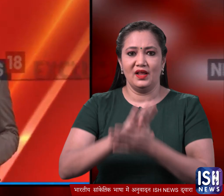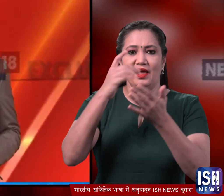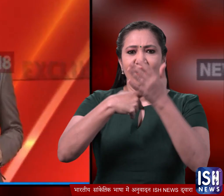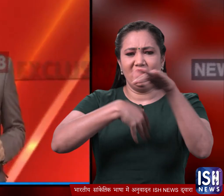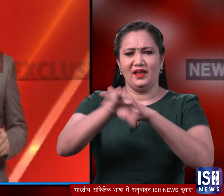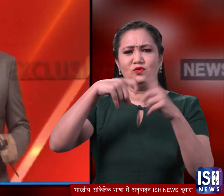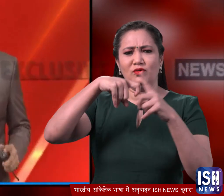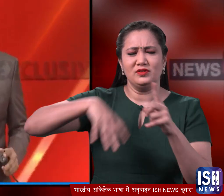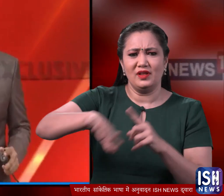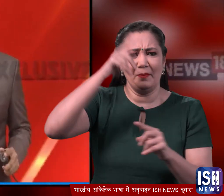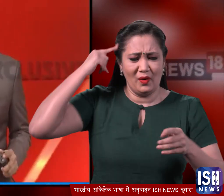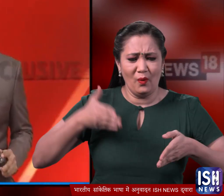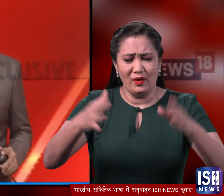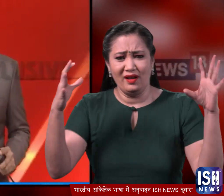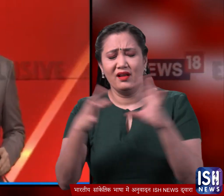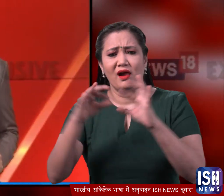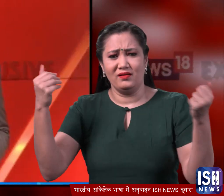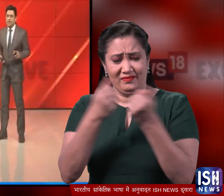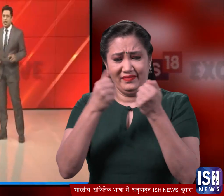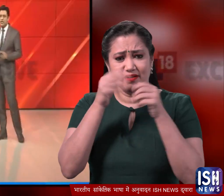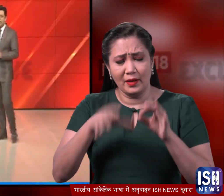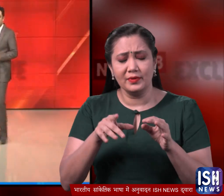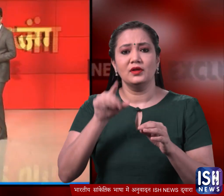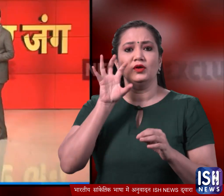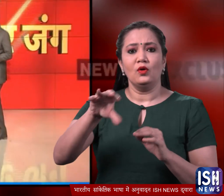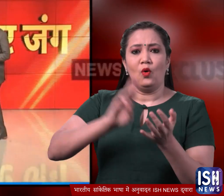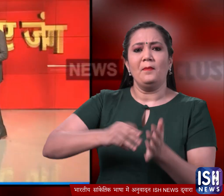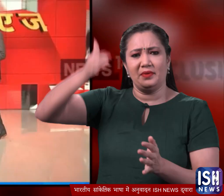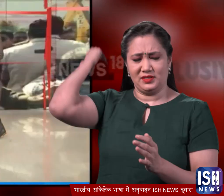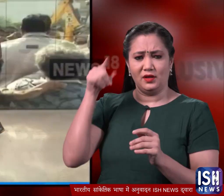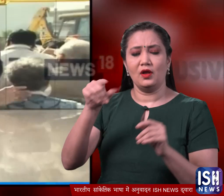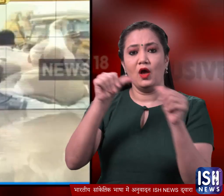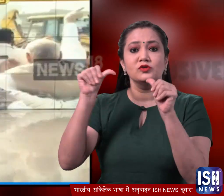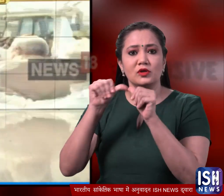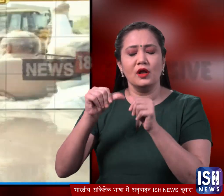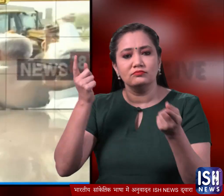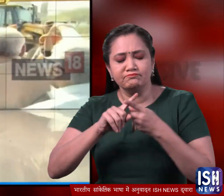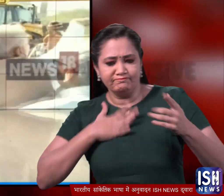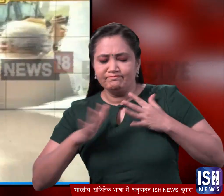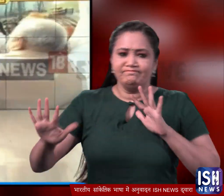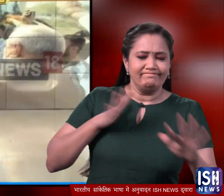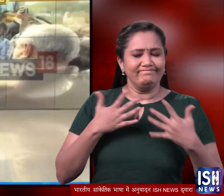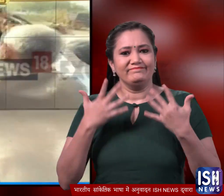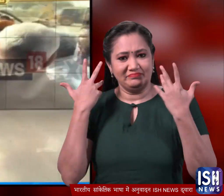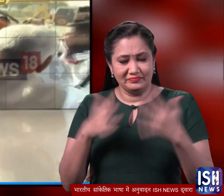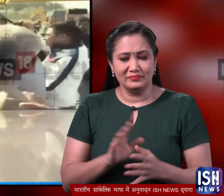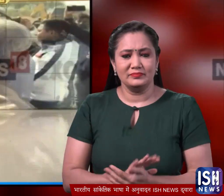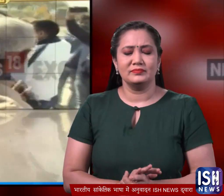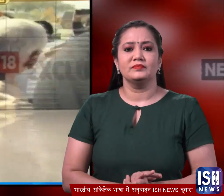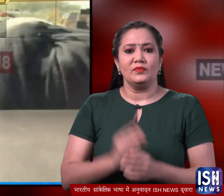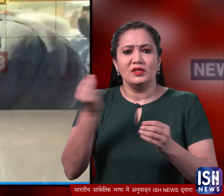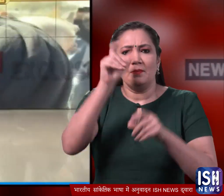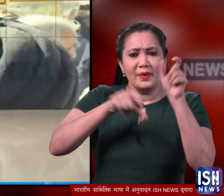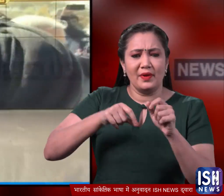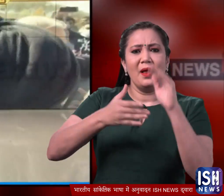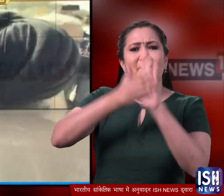हरियाणा के कुरुक्षेत्र में सड़क के मुद्दे पर जारी विवाद के बीच राज्य के पूर्व मंत्री अशोक अरोड़ा के साथ धक्का मुक्की हो गई। आरोप है कि कुछ